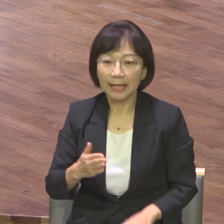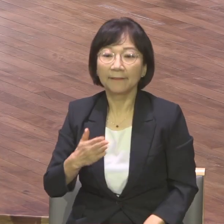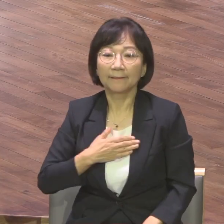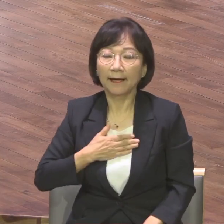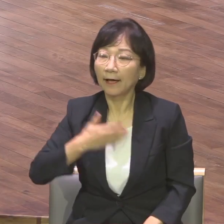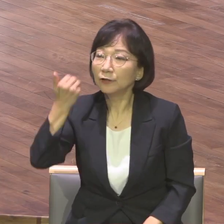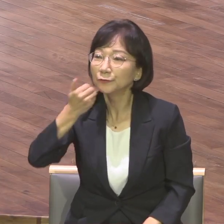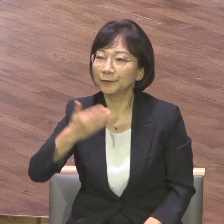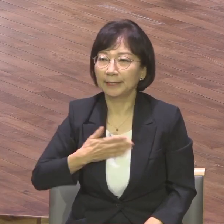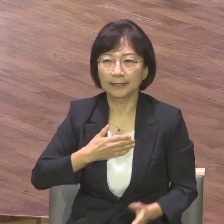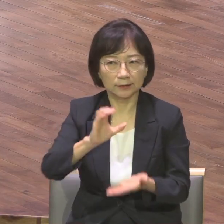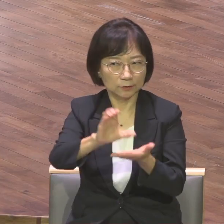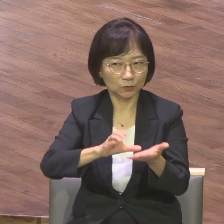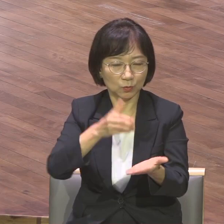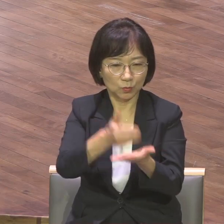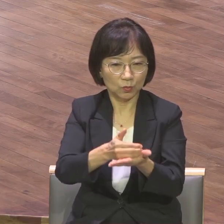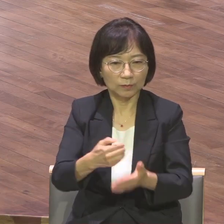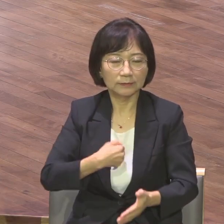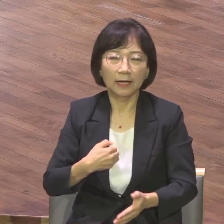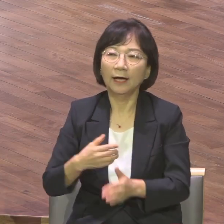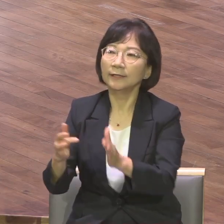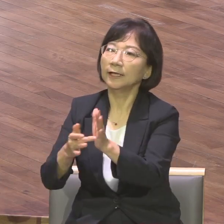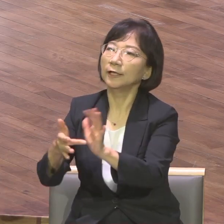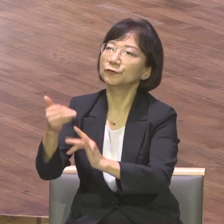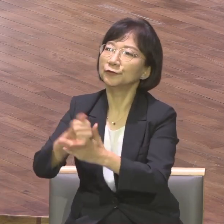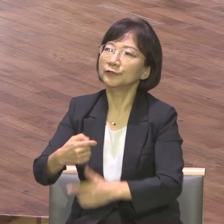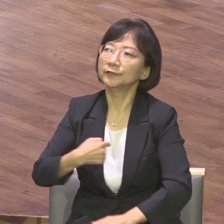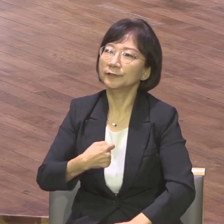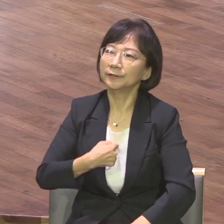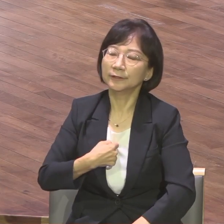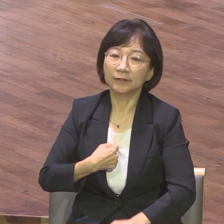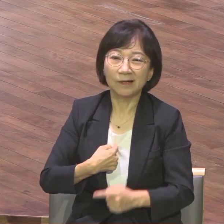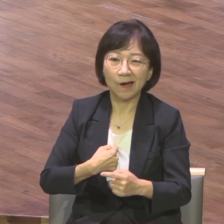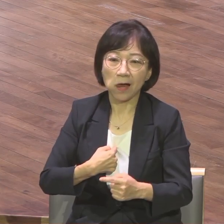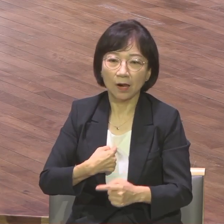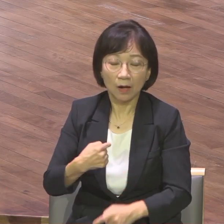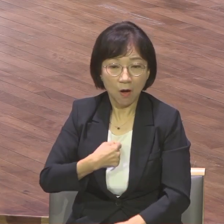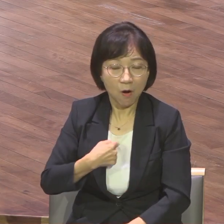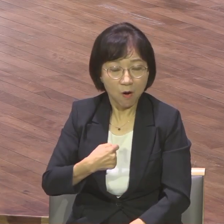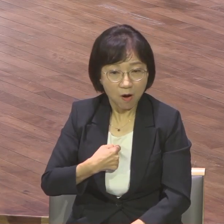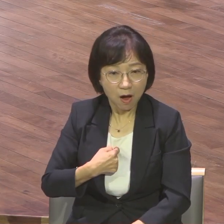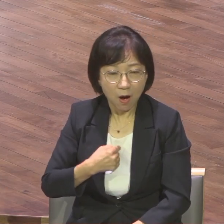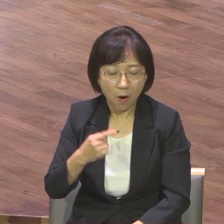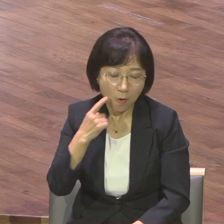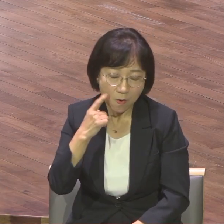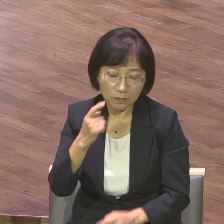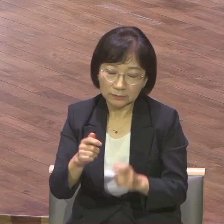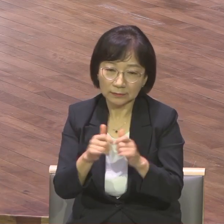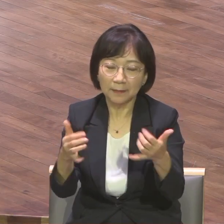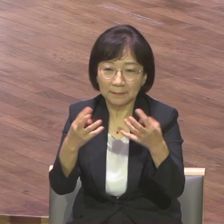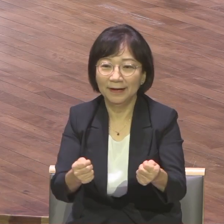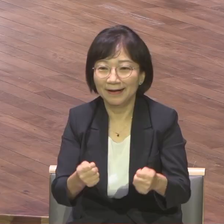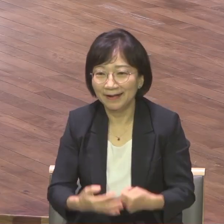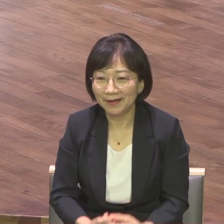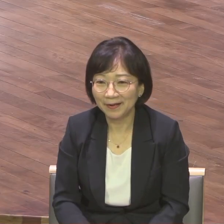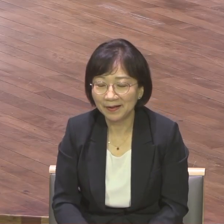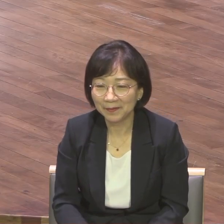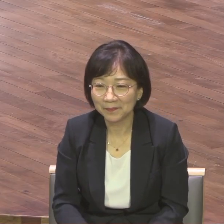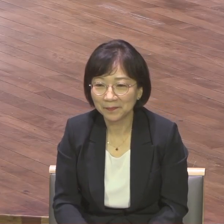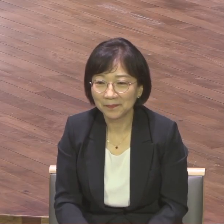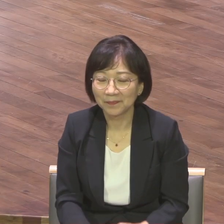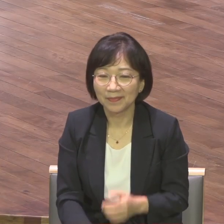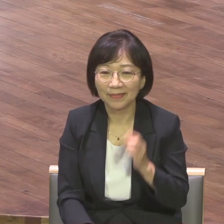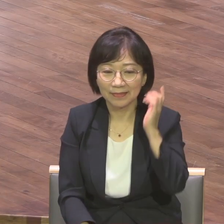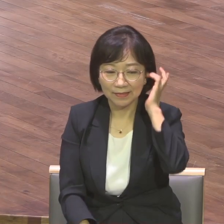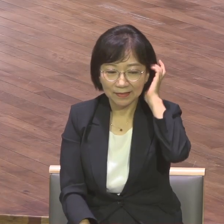내가 재림 예수다 라고 말하는 거짓 그리스도인들이 그리스도가 출현을